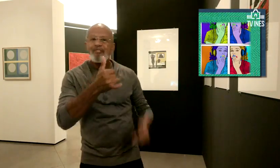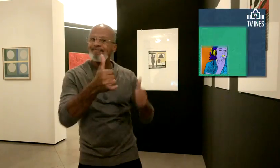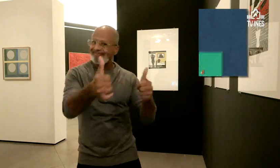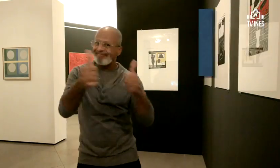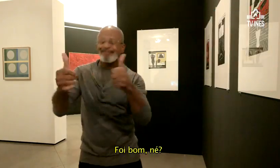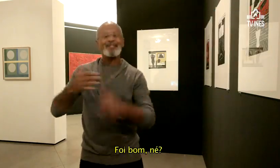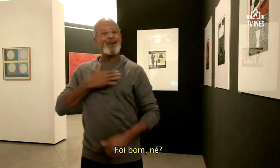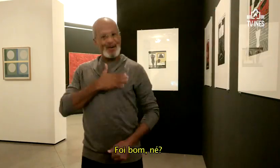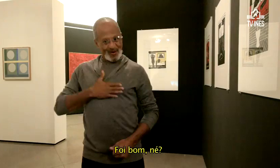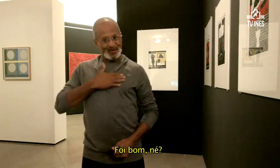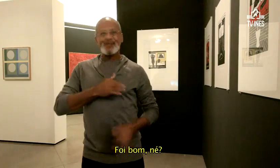Foi bom, né?